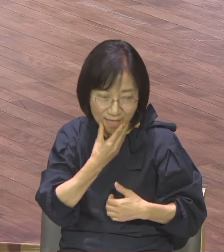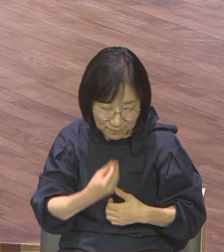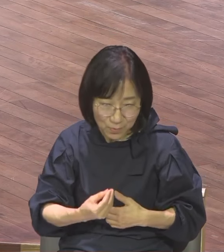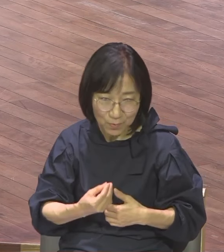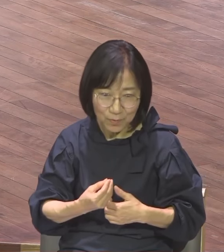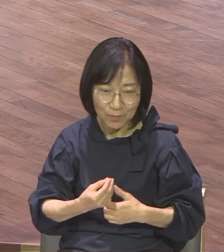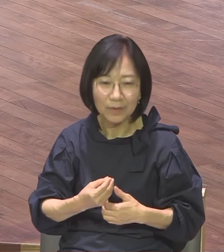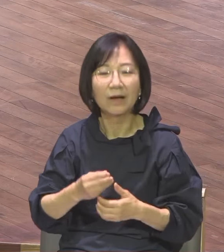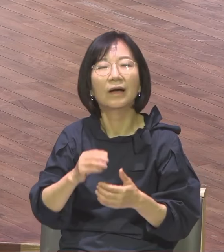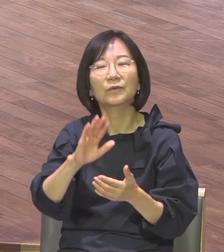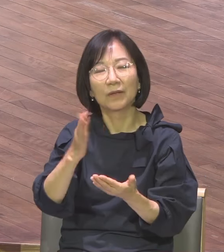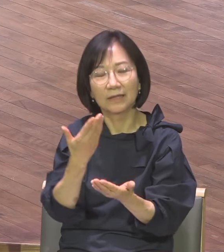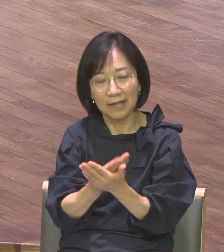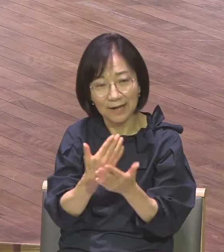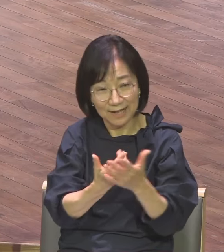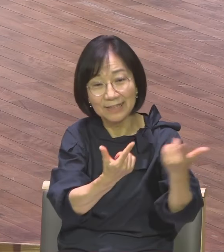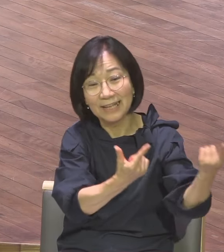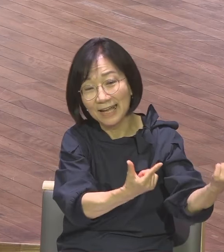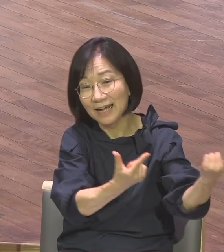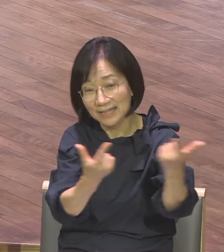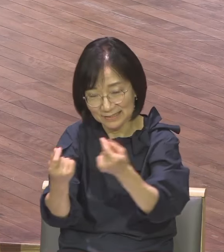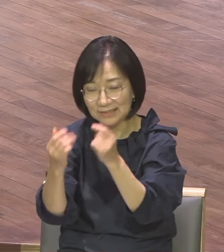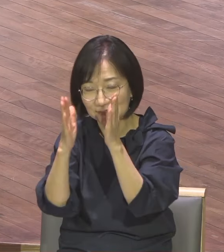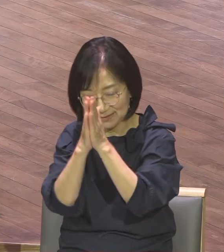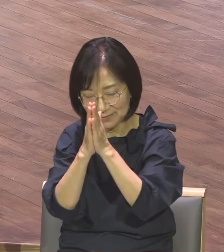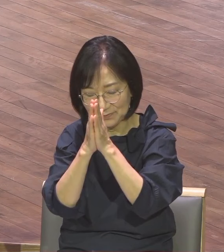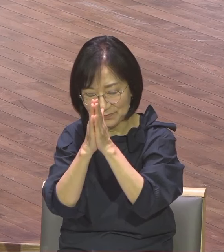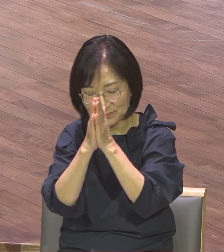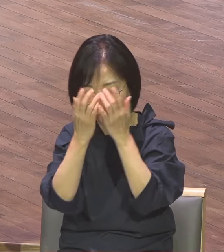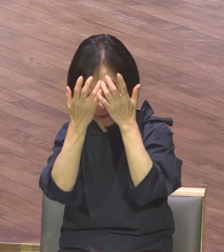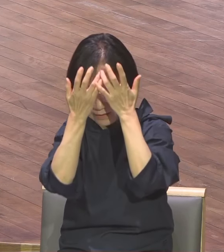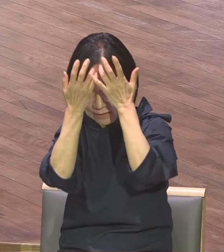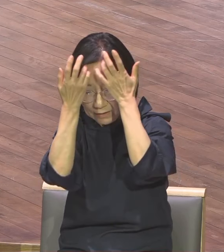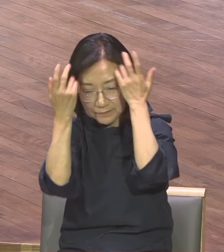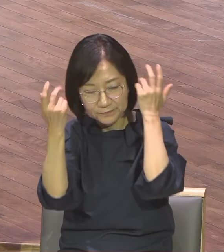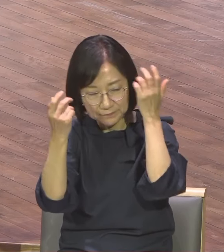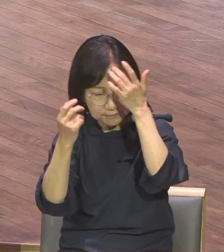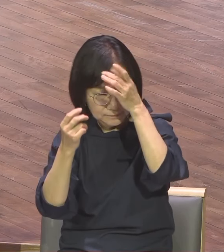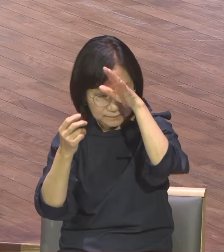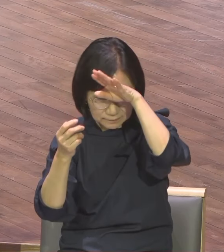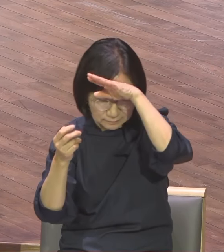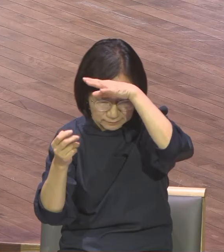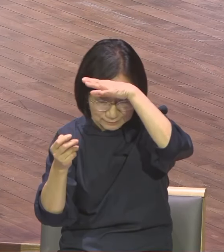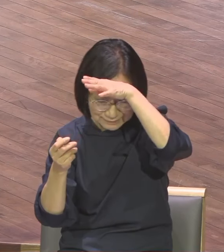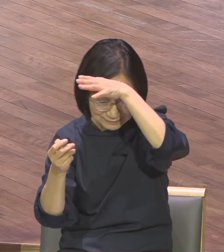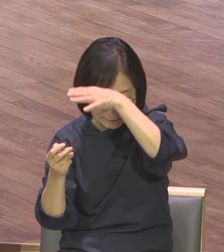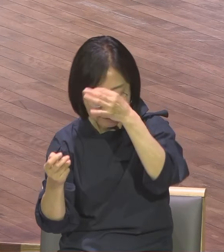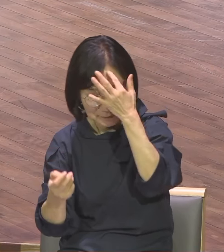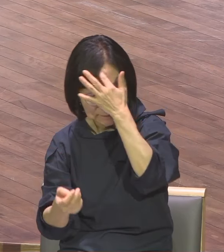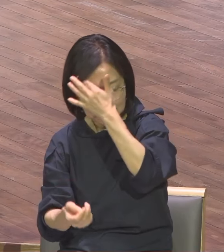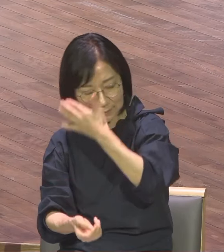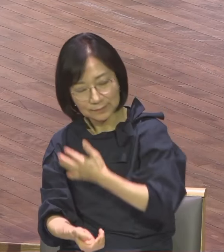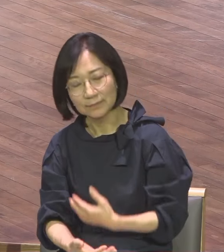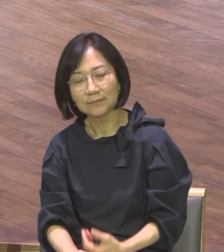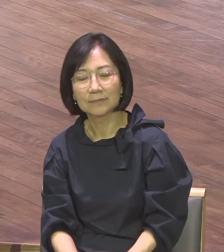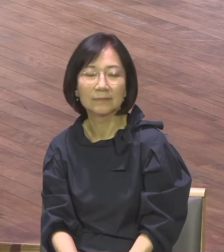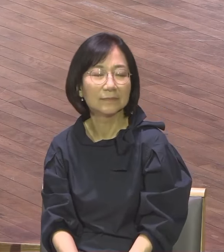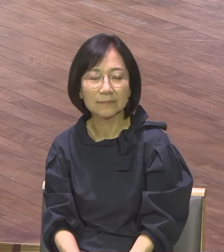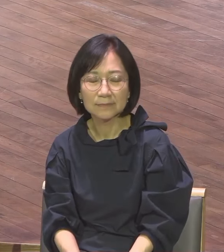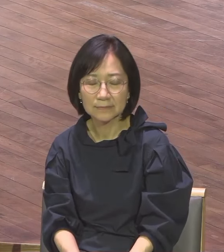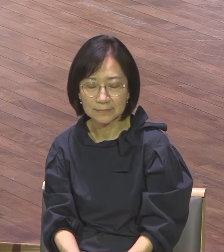하여 주옵소서. 주여 함께 기도하겠습니다. 주여 살아계신 우리 아버지 하나님 은혜를